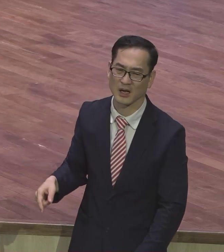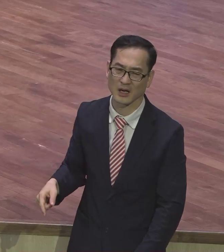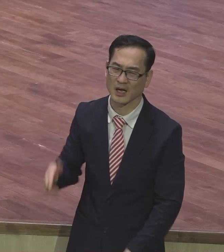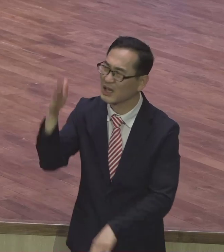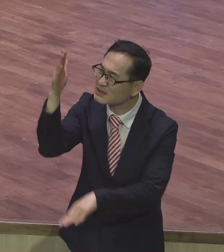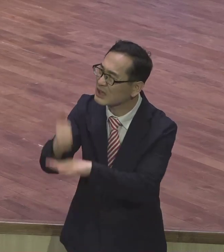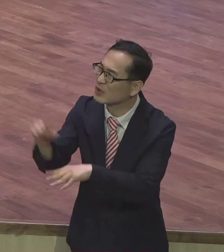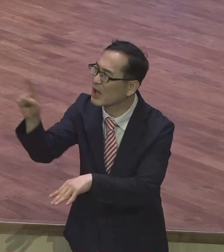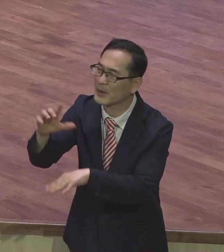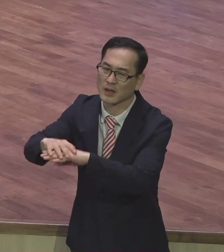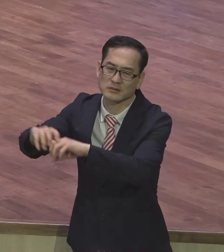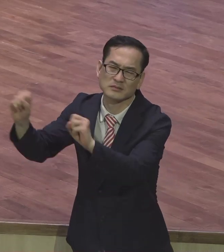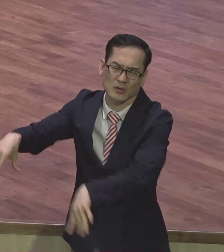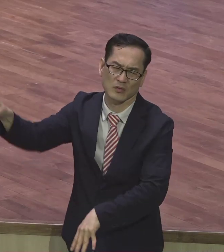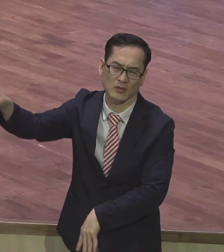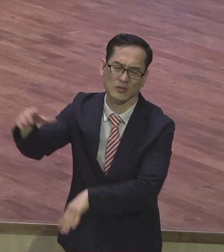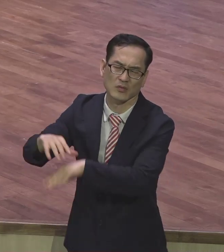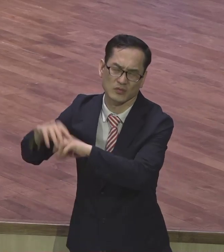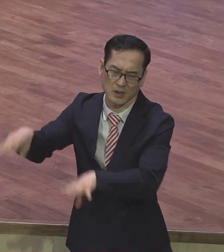피눈물 소들 텐데 저거